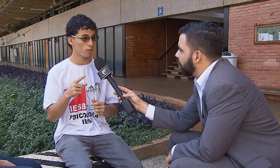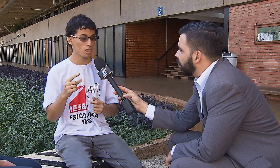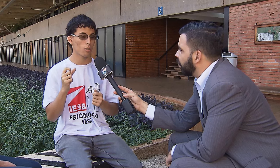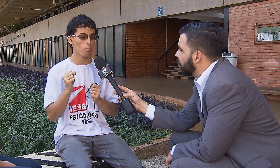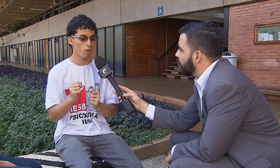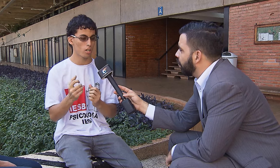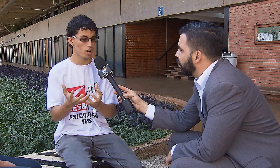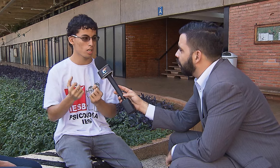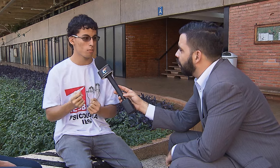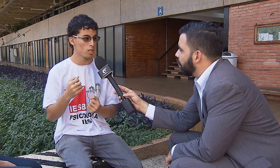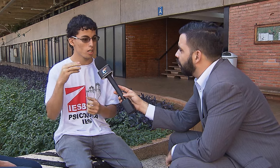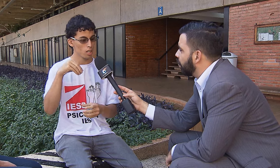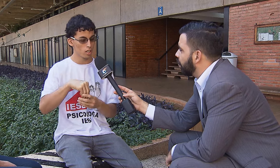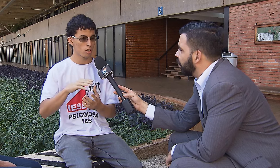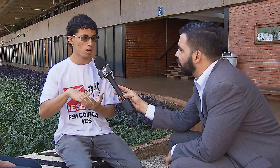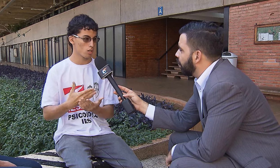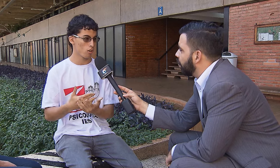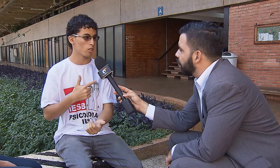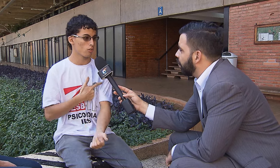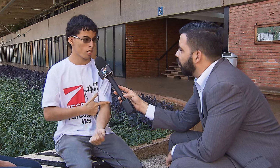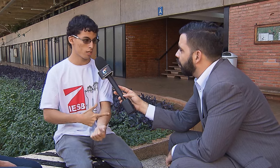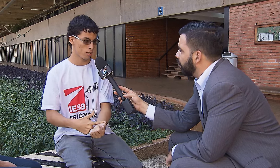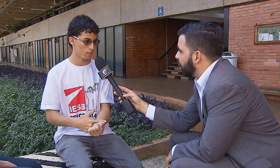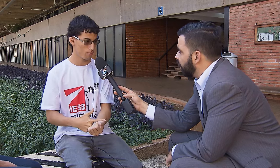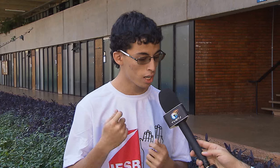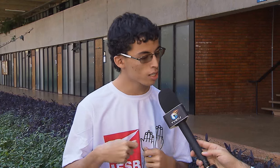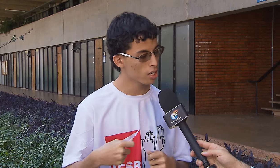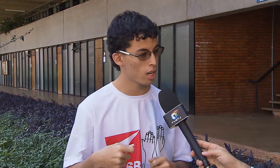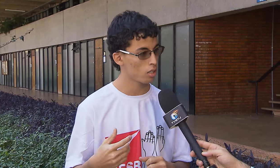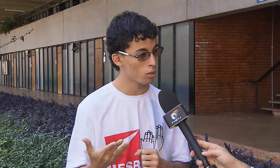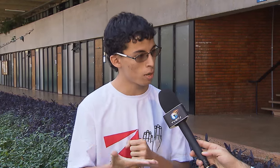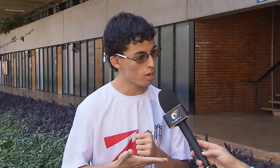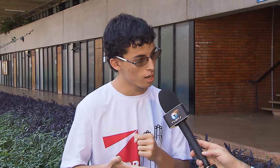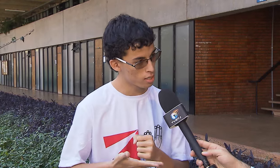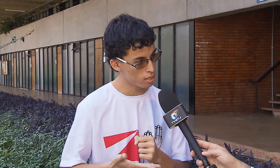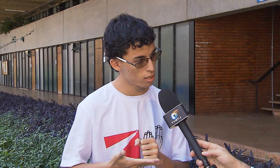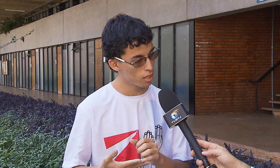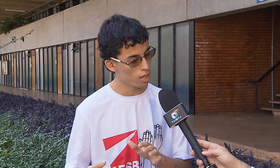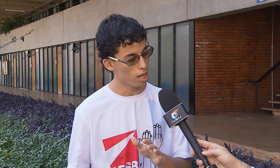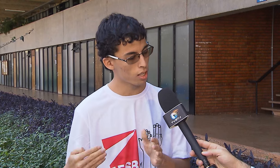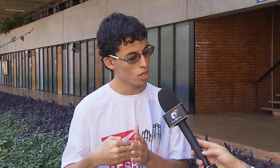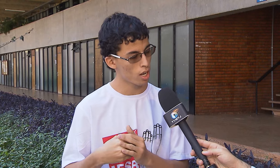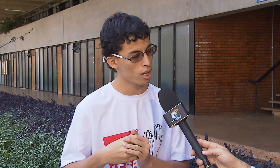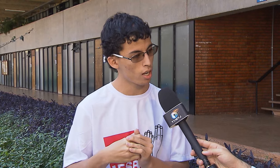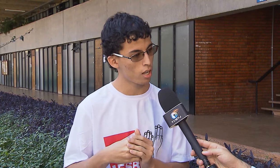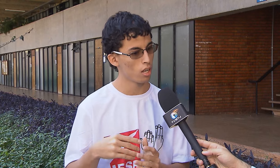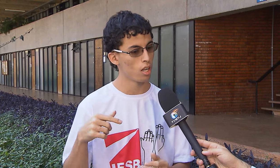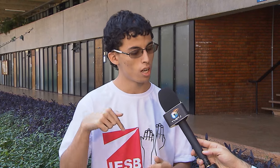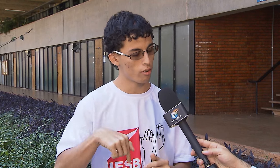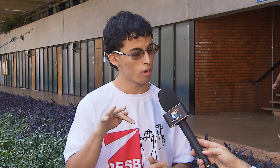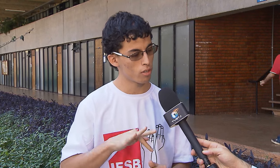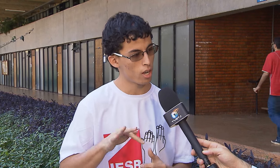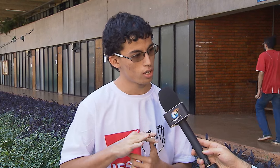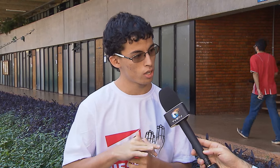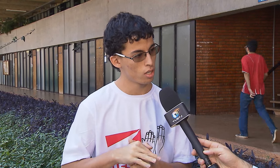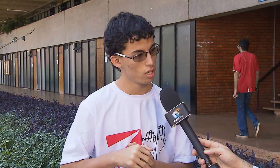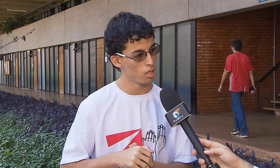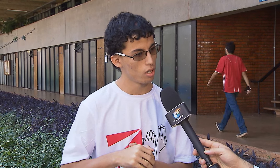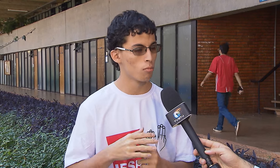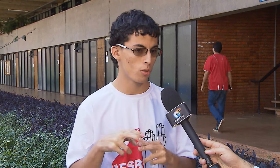você pode receber dentro da escola de educação. É necessário ter uma base até chegar à faculdade. Por isso,